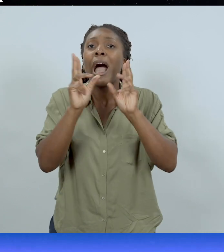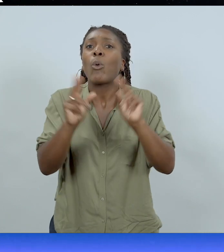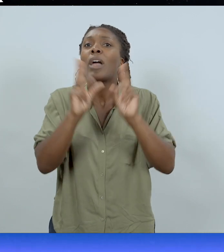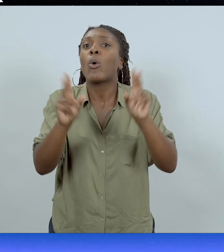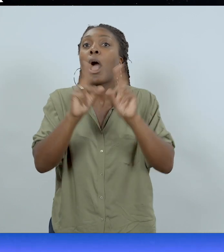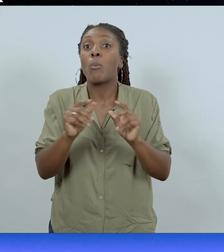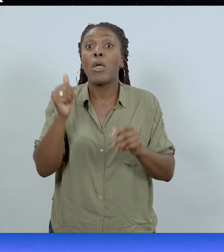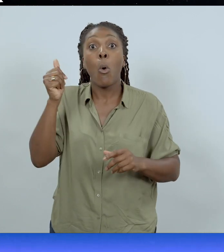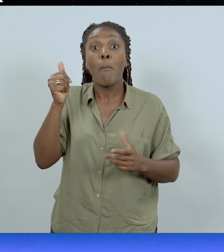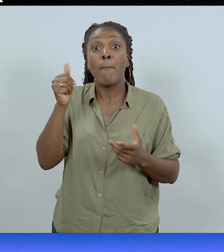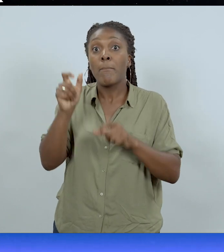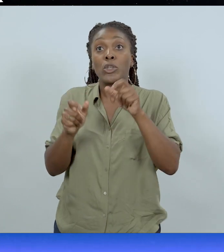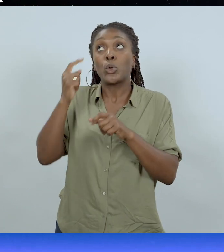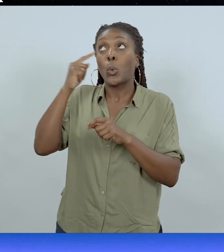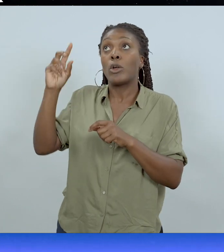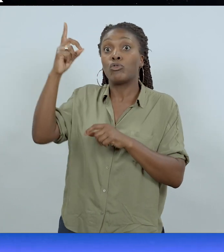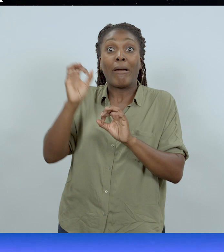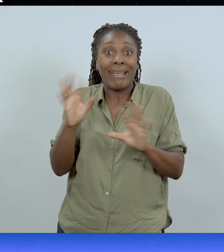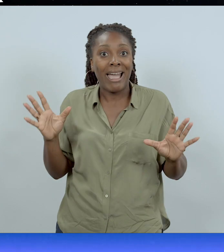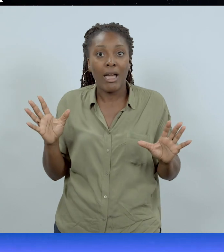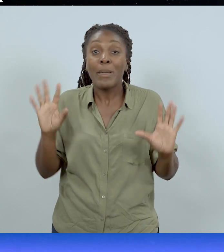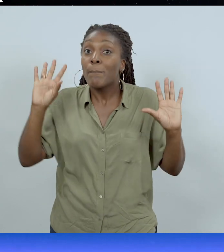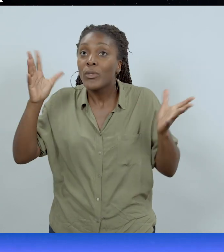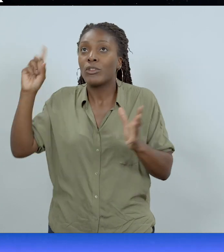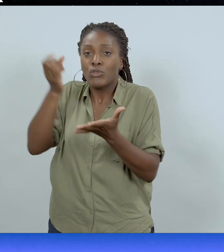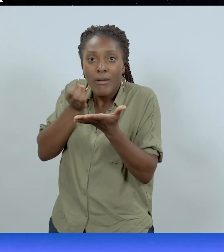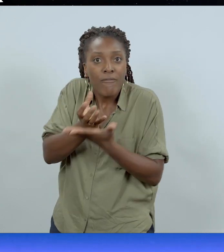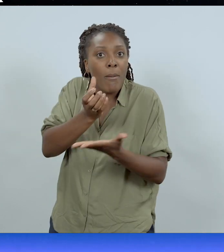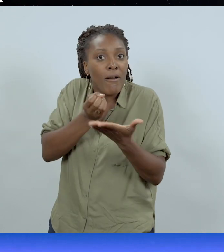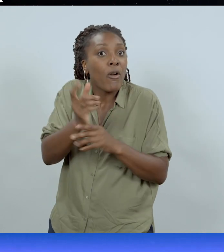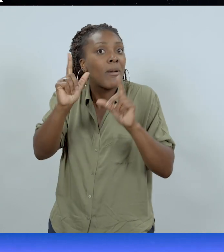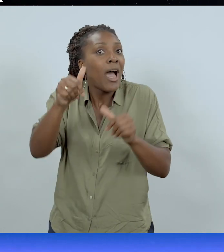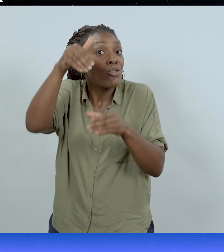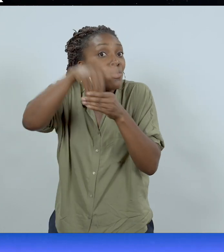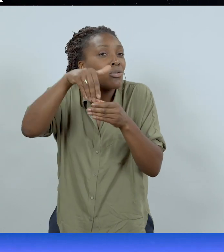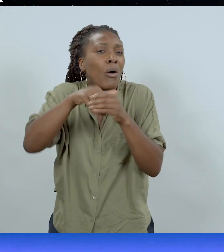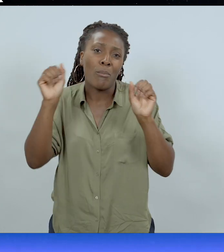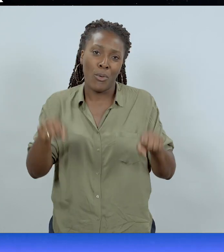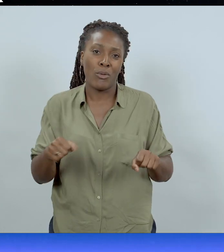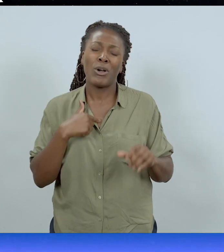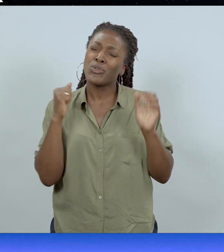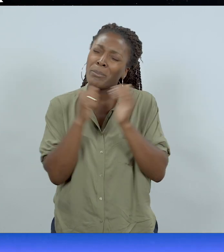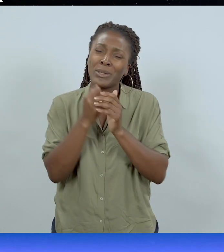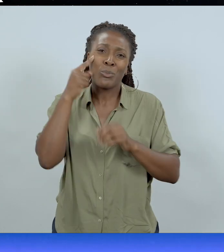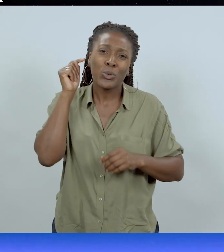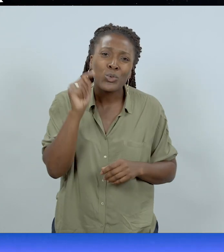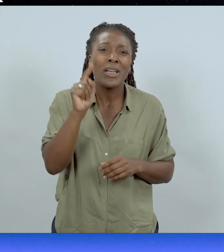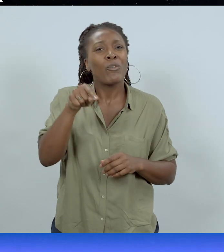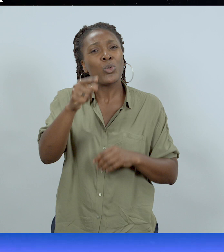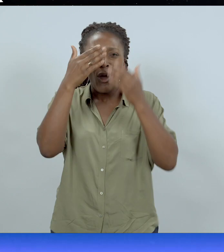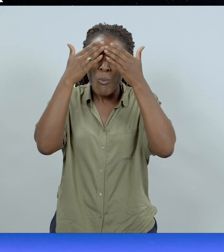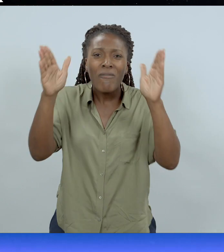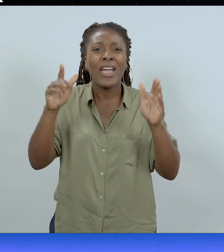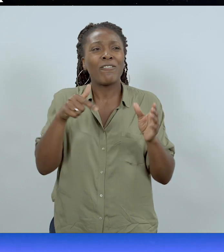vont te raconter des rêves, mais qui ne connaissent même pas Jésus. Mais Dieu est peut-être en train de leur parler. Donc, je prie pour toi, je prie à ce que tu